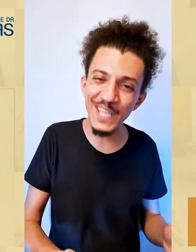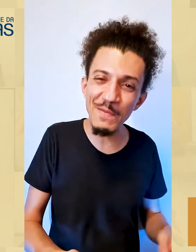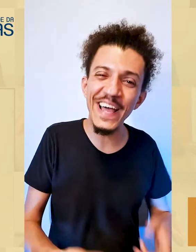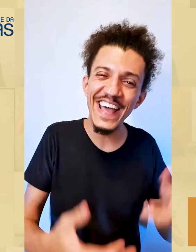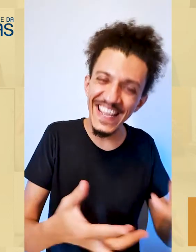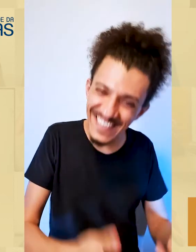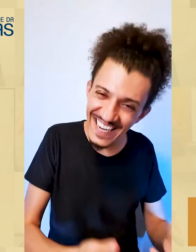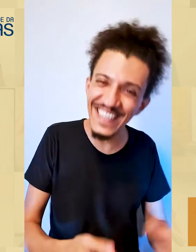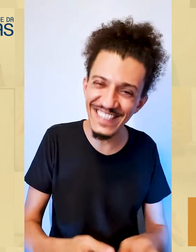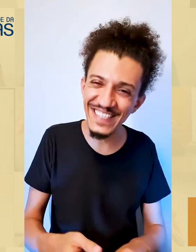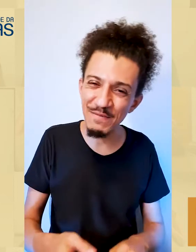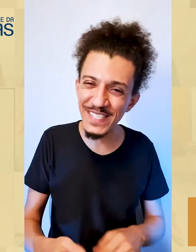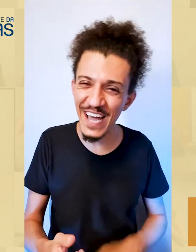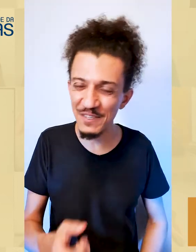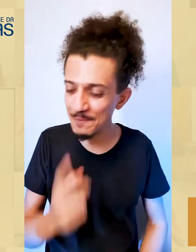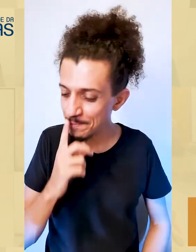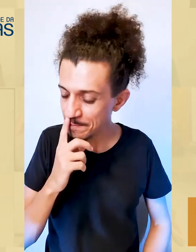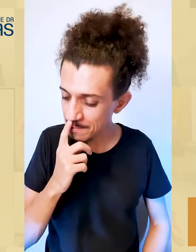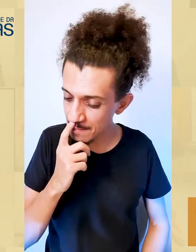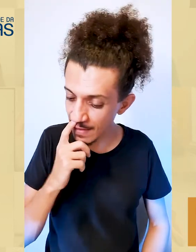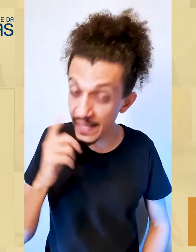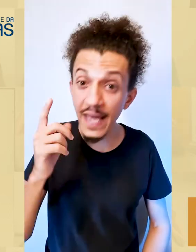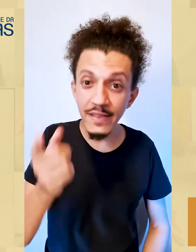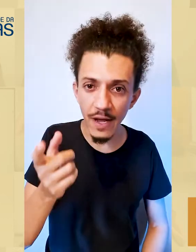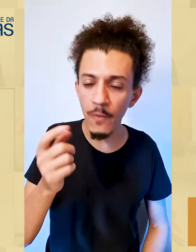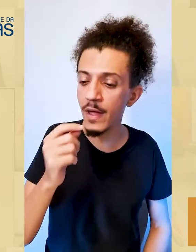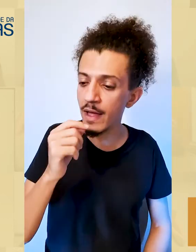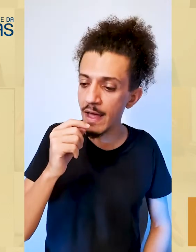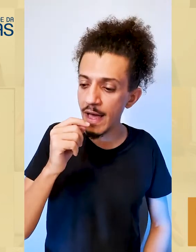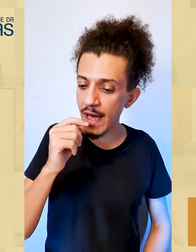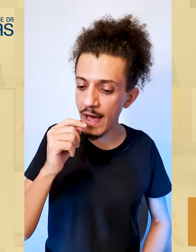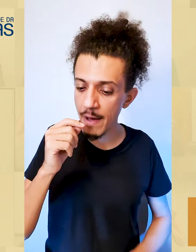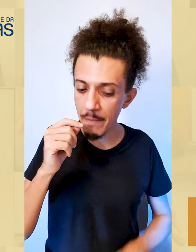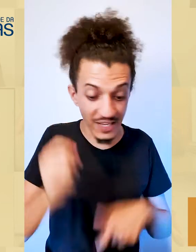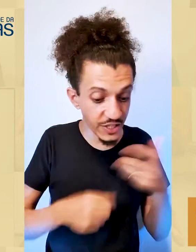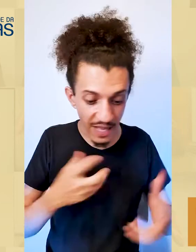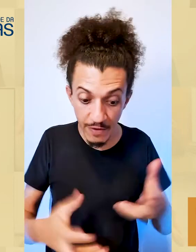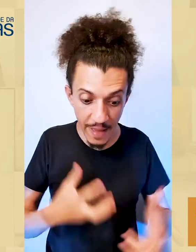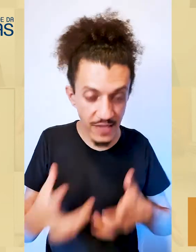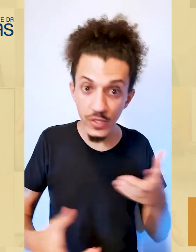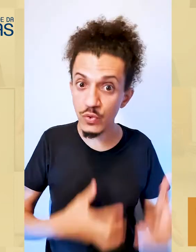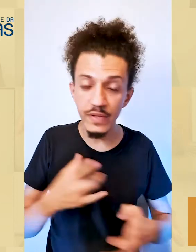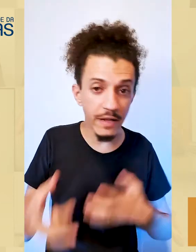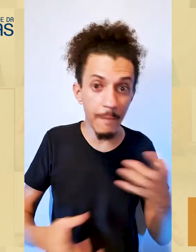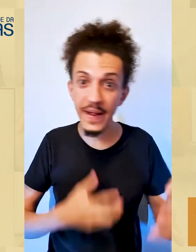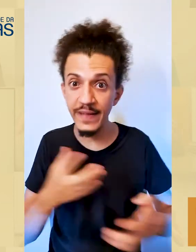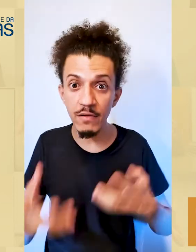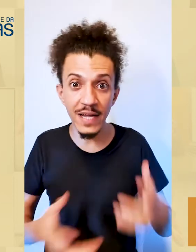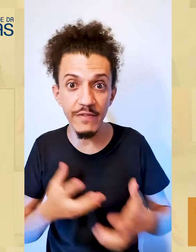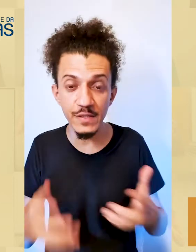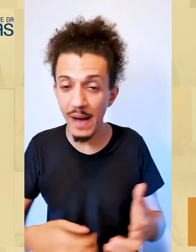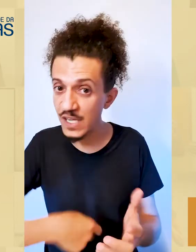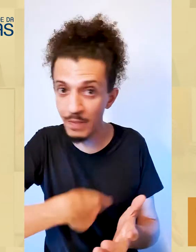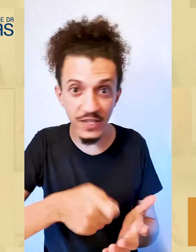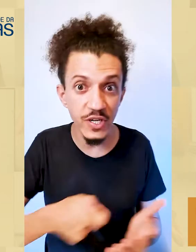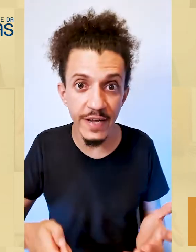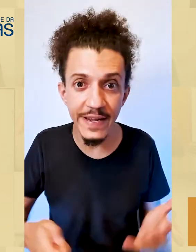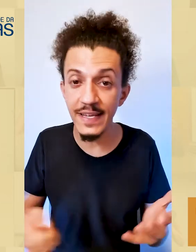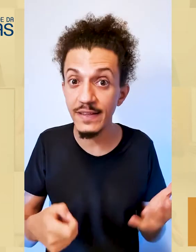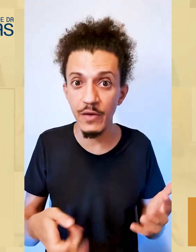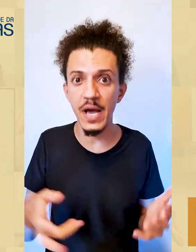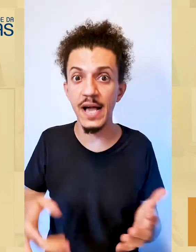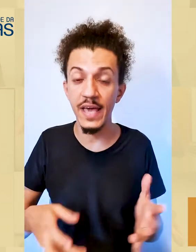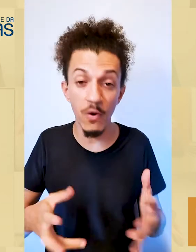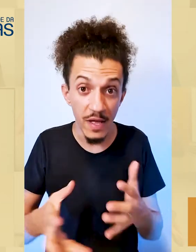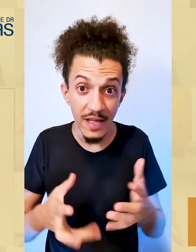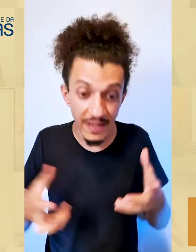livro chama Escrita de Sinais Sem Mistérios. E então, a gente estava imerso estudando, aprendendo cada vez mais, praticando a